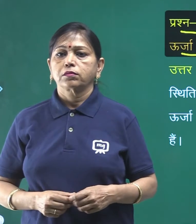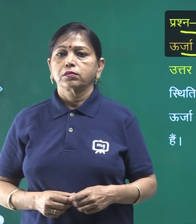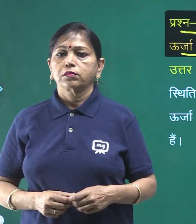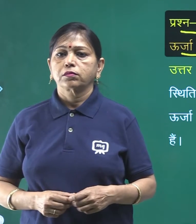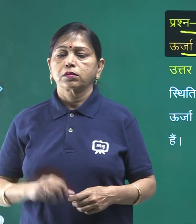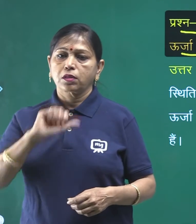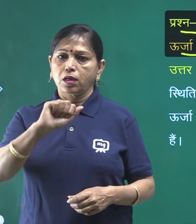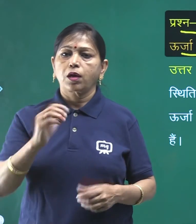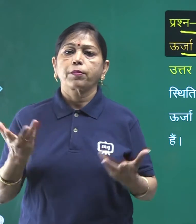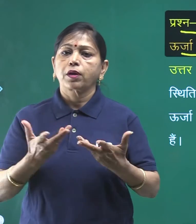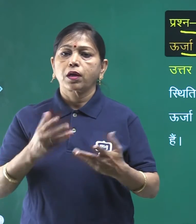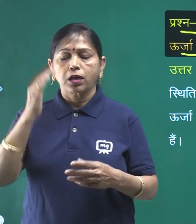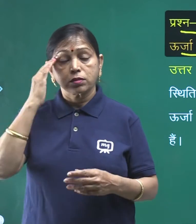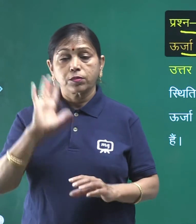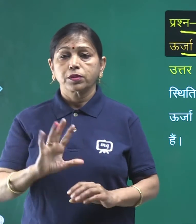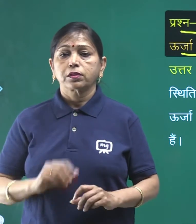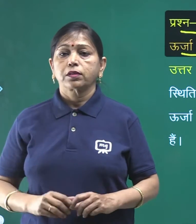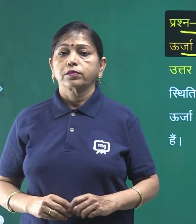आप क्या समझते हैं?